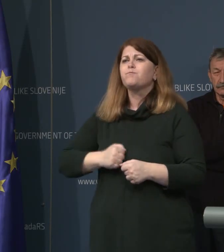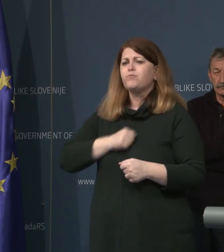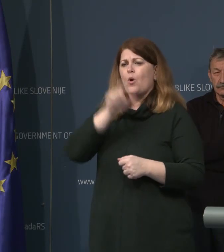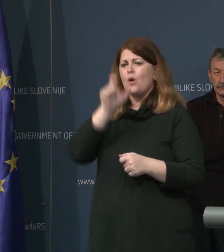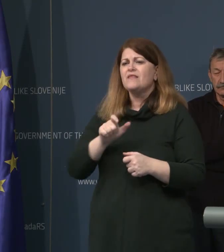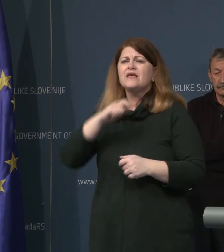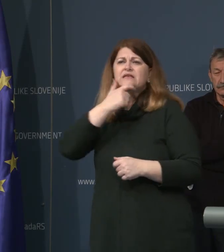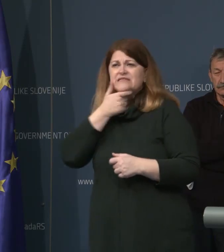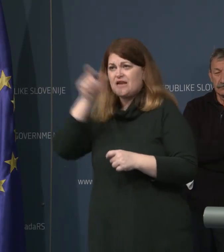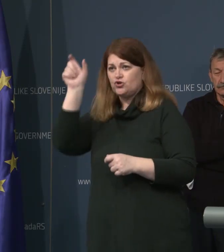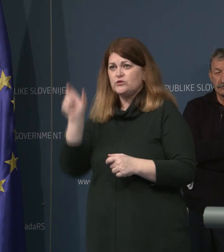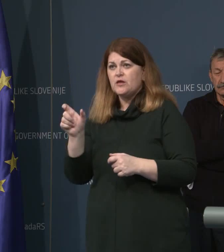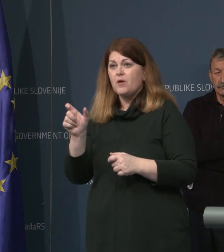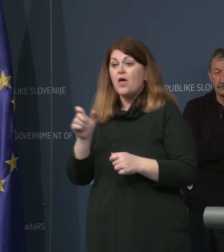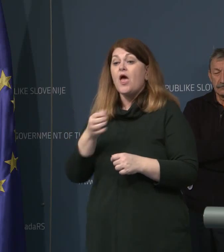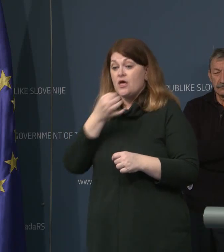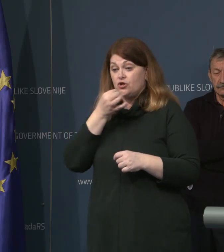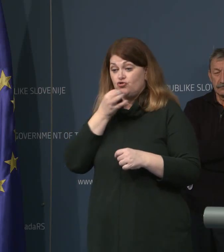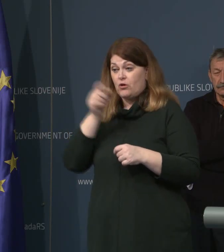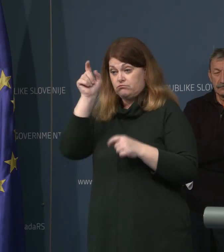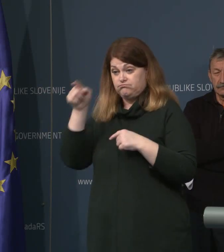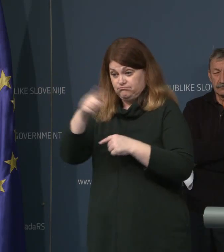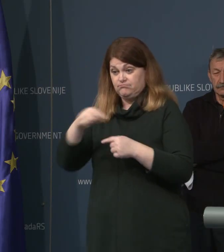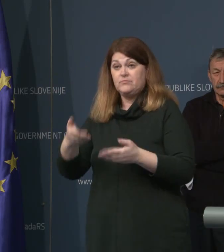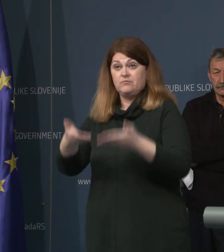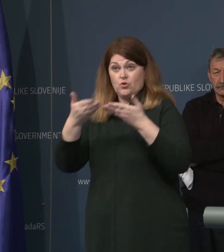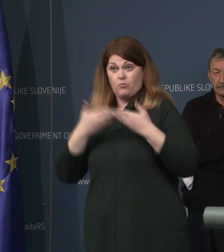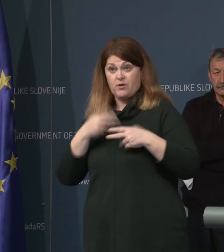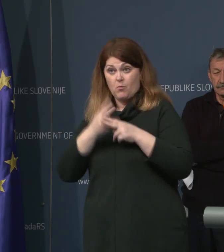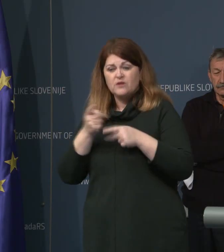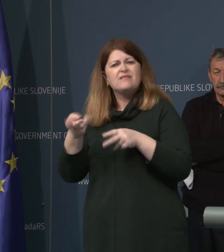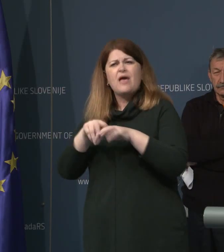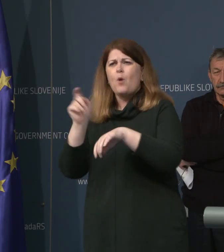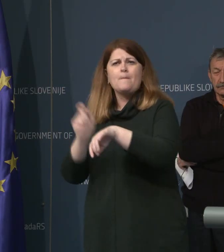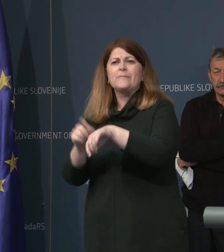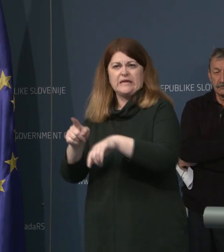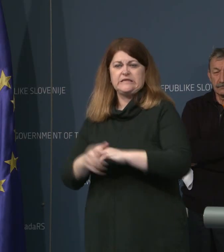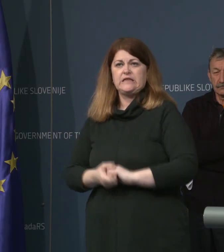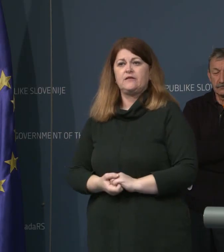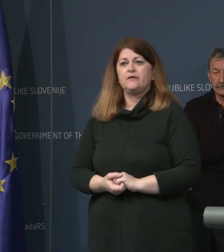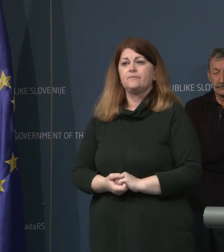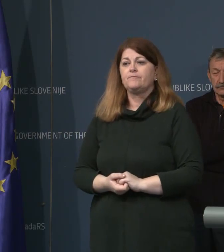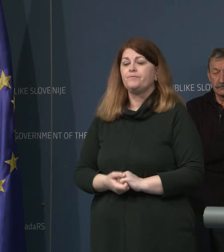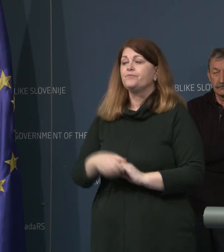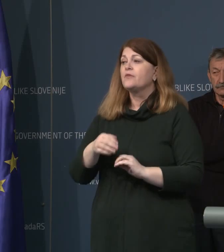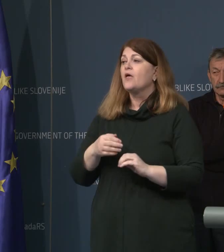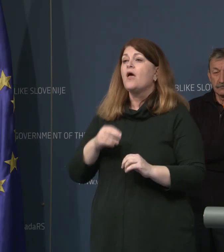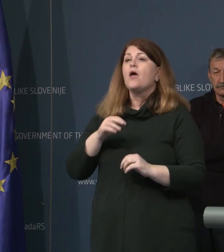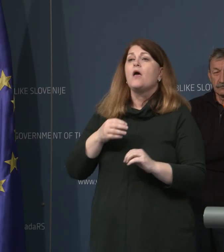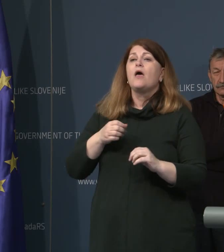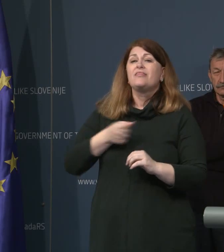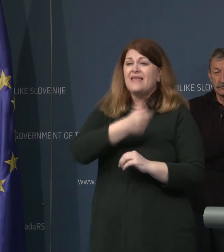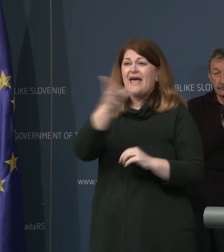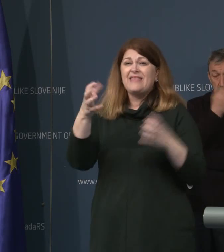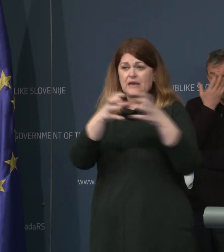o starejših osebah, bi, če bi dobili bolezen, bili najbolj prizadeti. Po nekaterim skupinam,